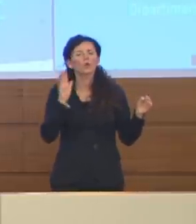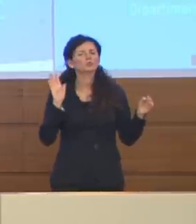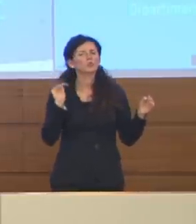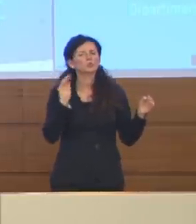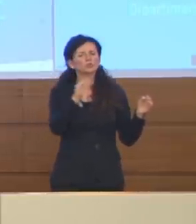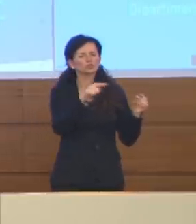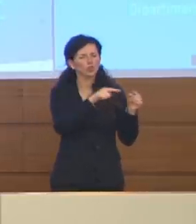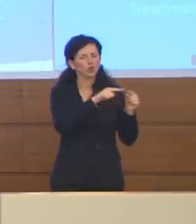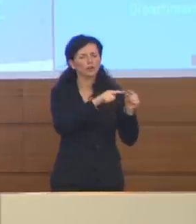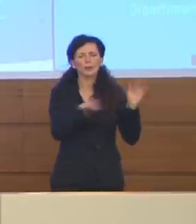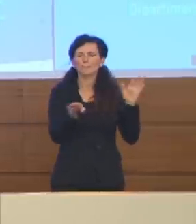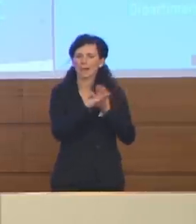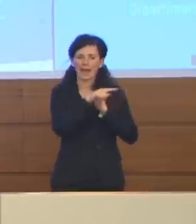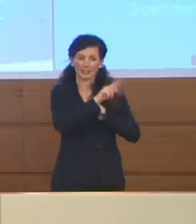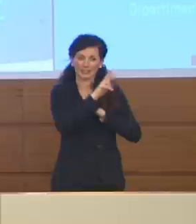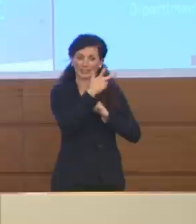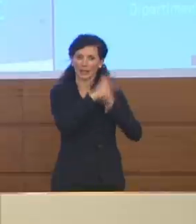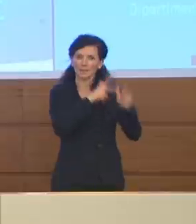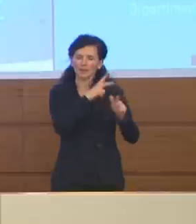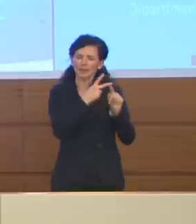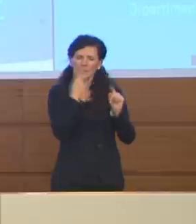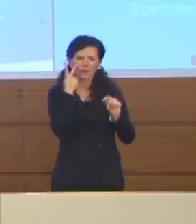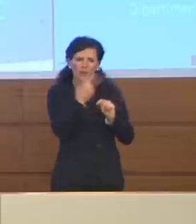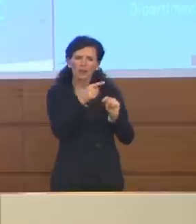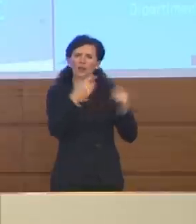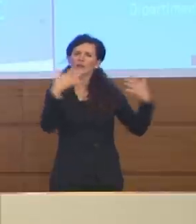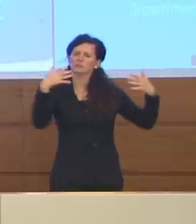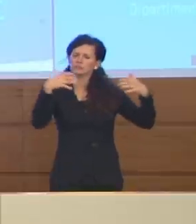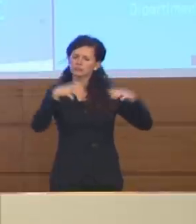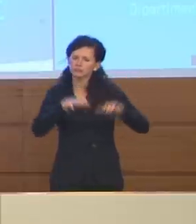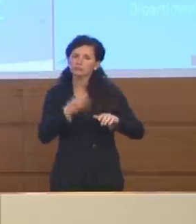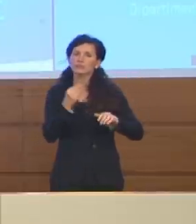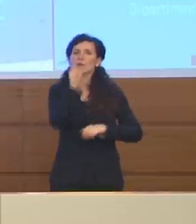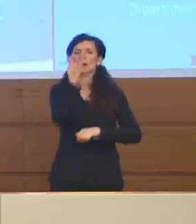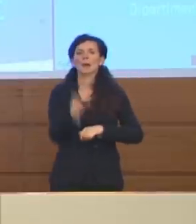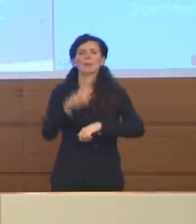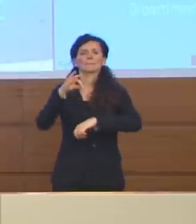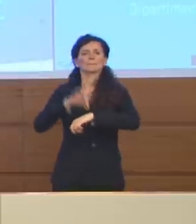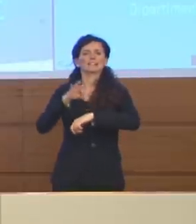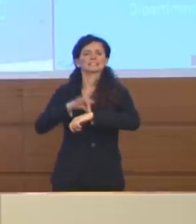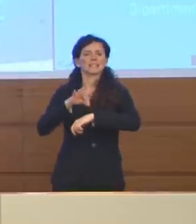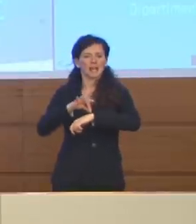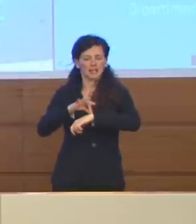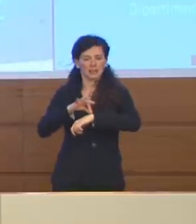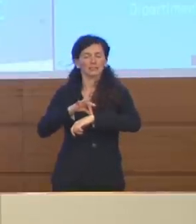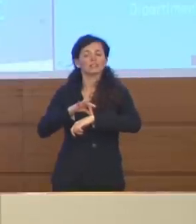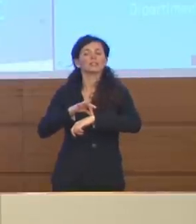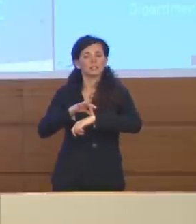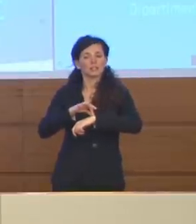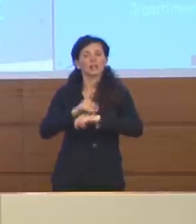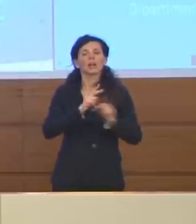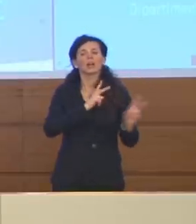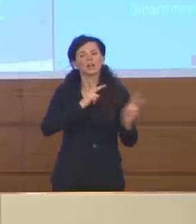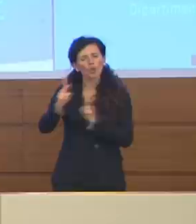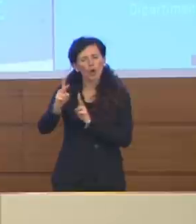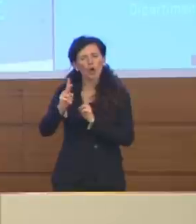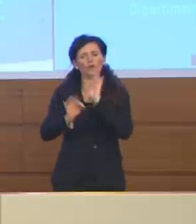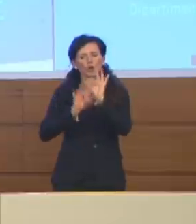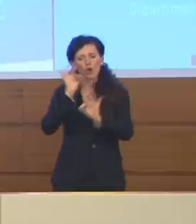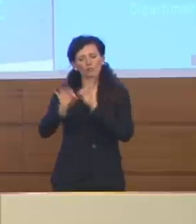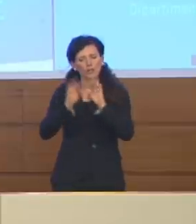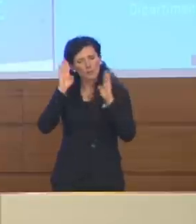stata una riduzione del numero dei pazienti che erano ricoverati in una terapia